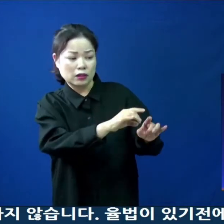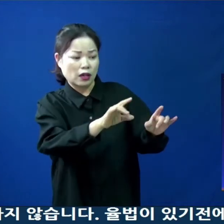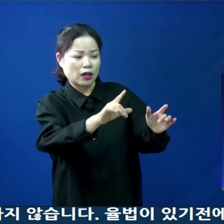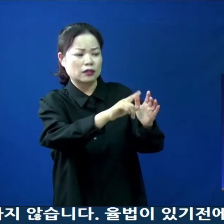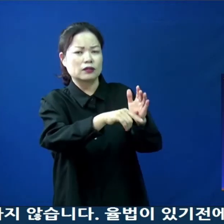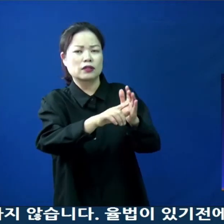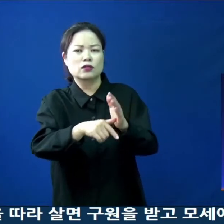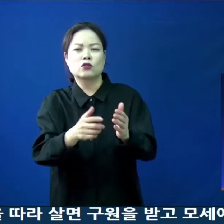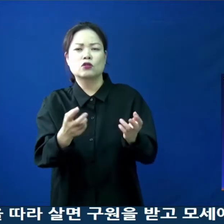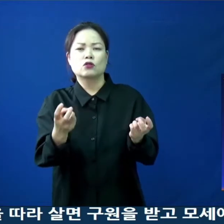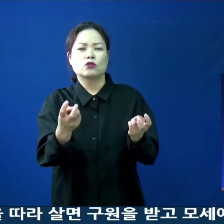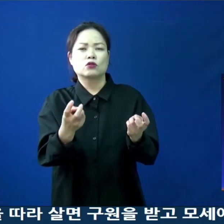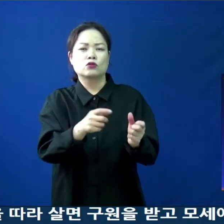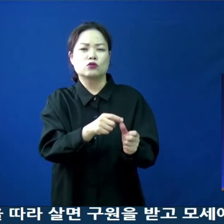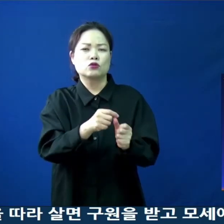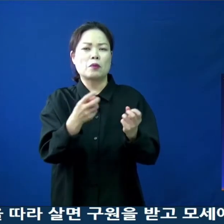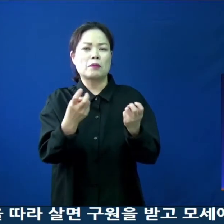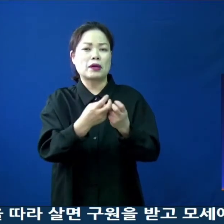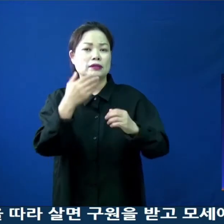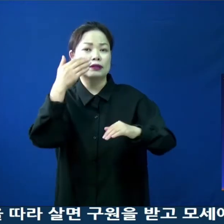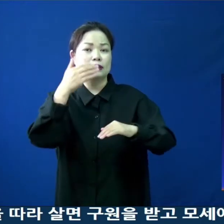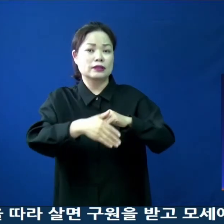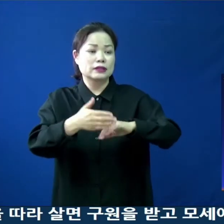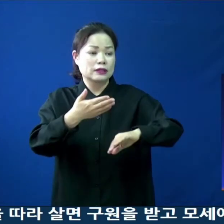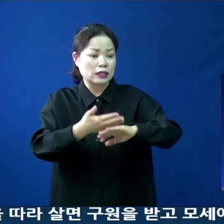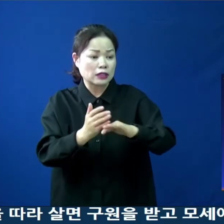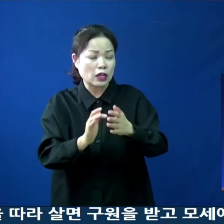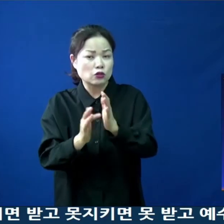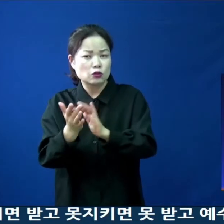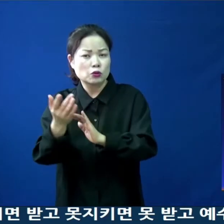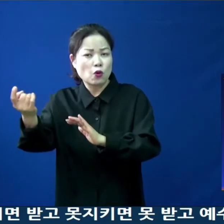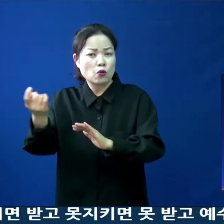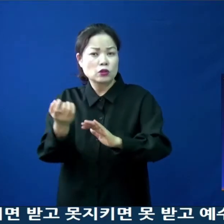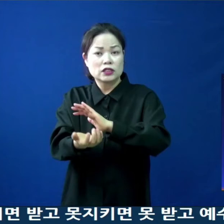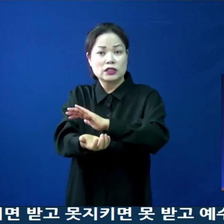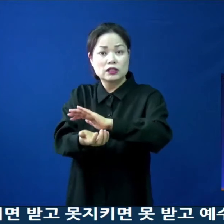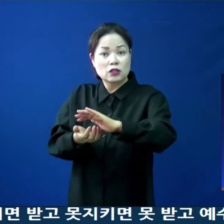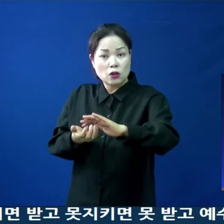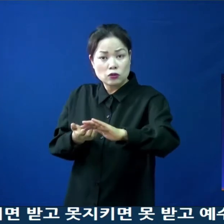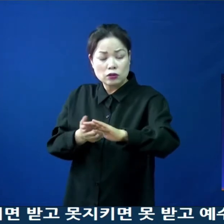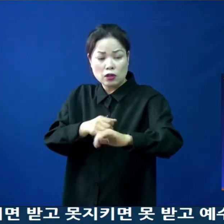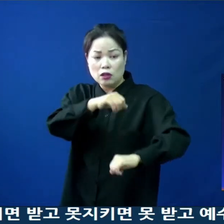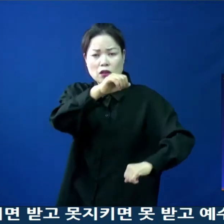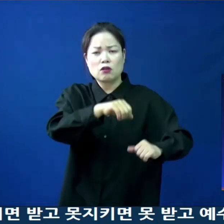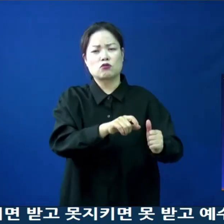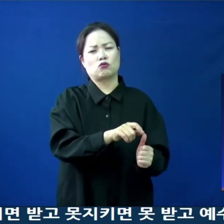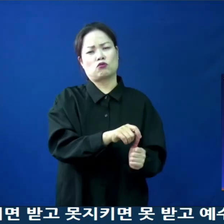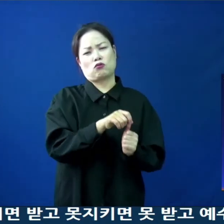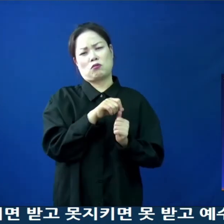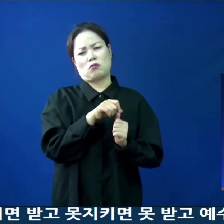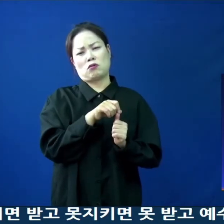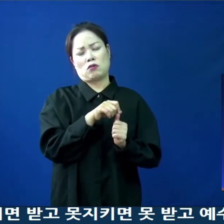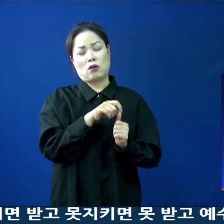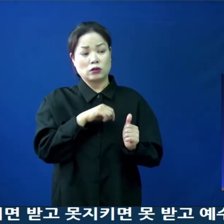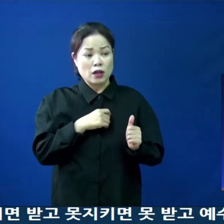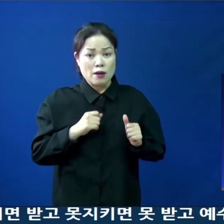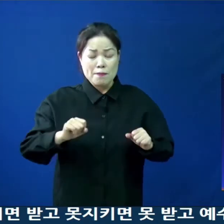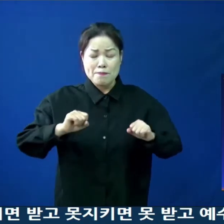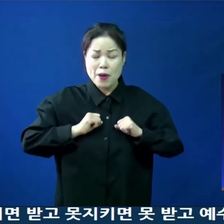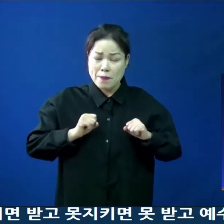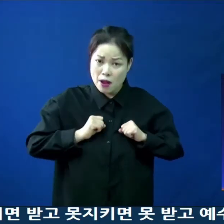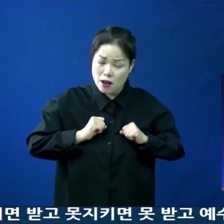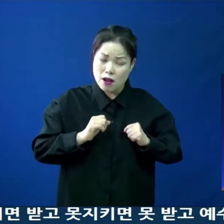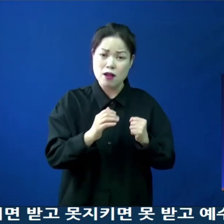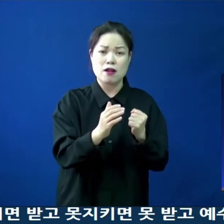세대마다 구원받는 방법이 다른 것이죠. 특별히 예수님이 오기 전에는 행위로 구원받는 거예요. 자신이 열심히